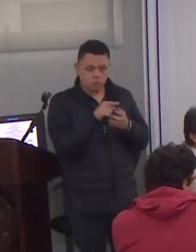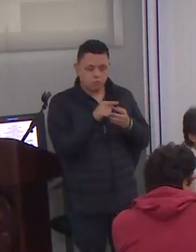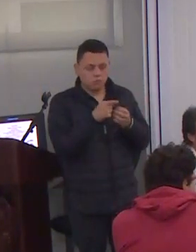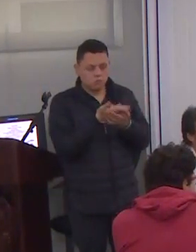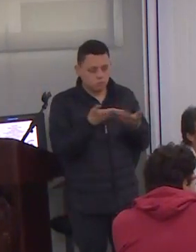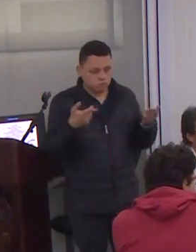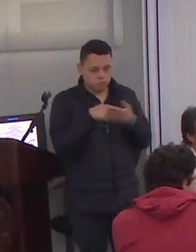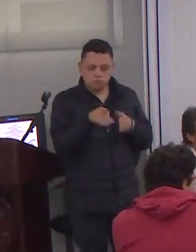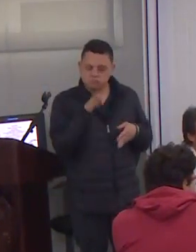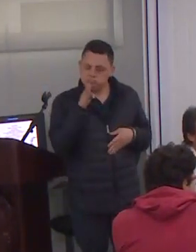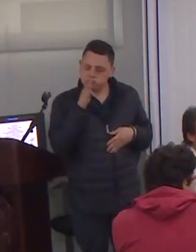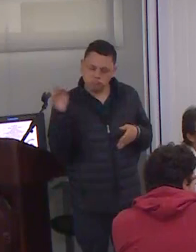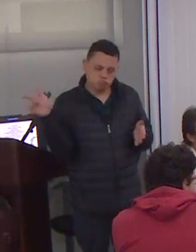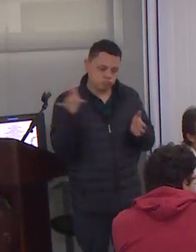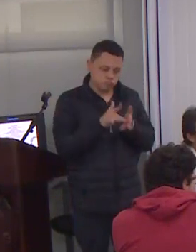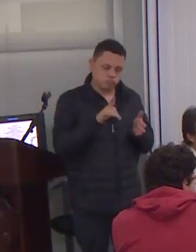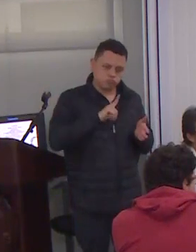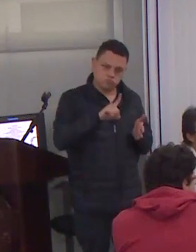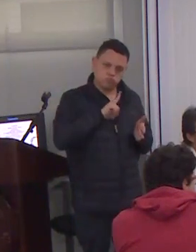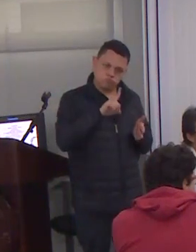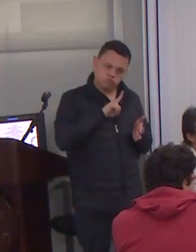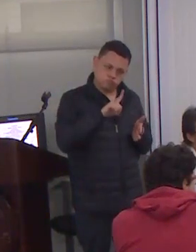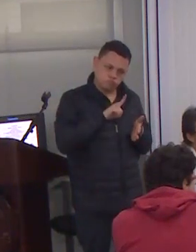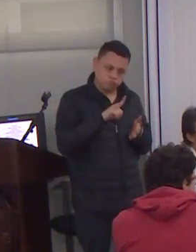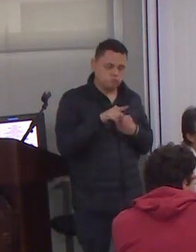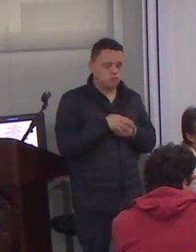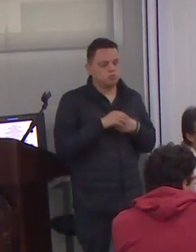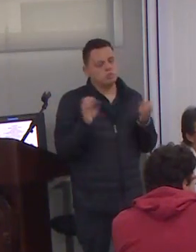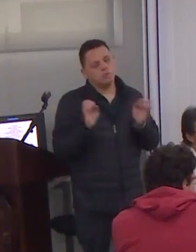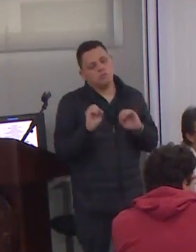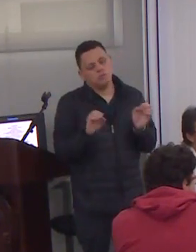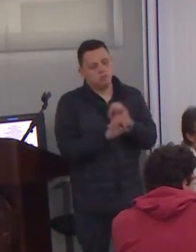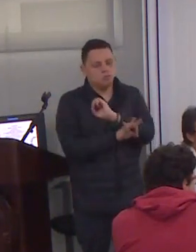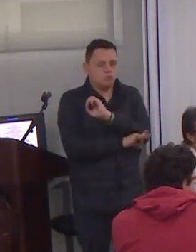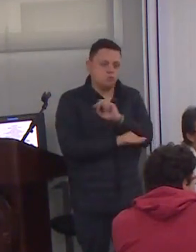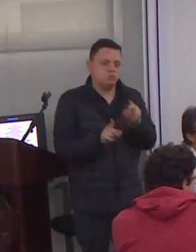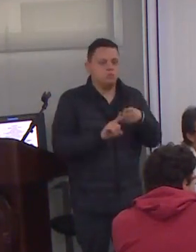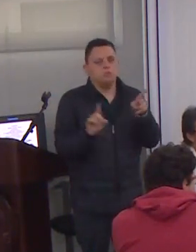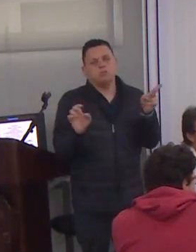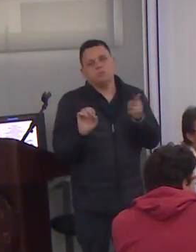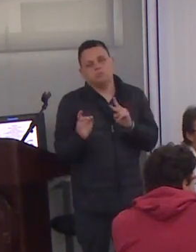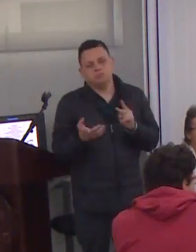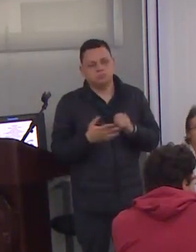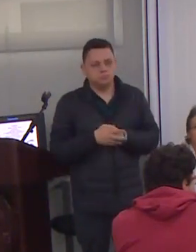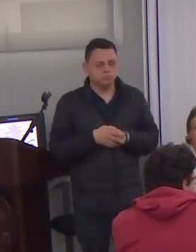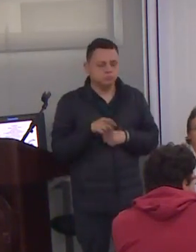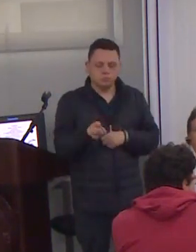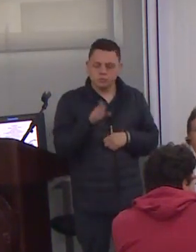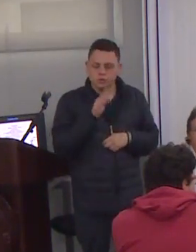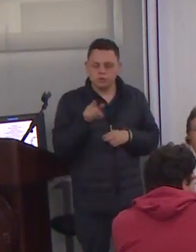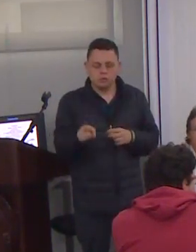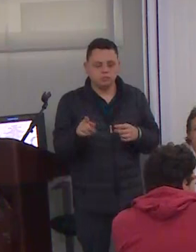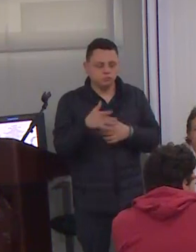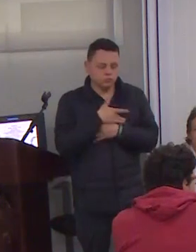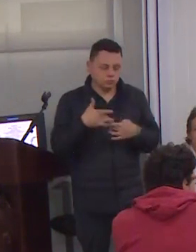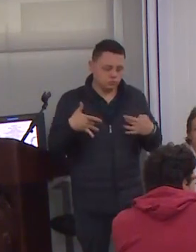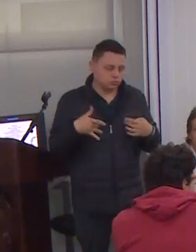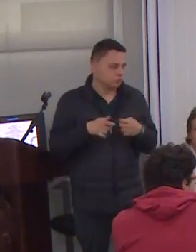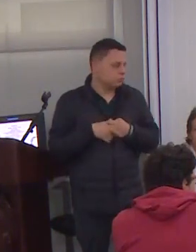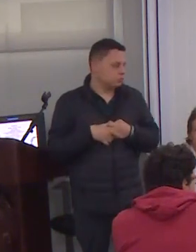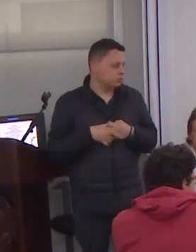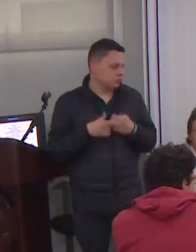de actores que han liderado el proceso o si son psicólogos o están en el área de la salud como